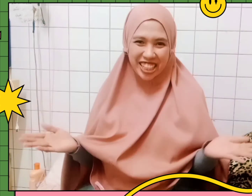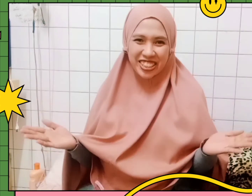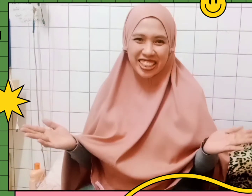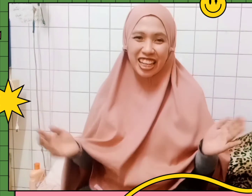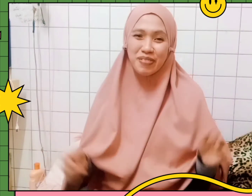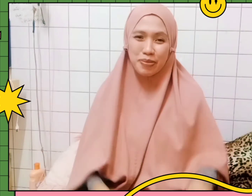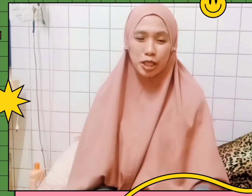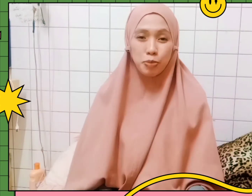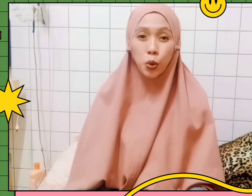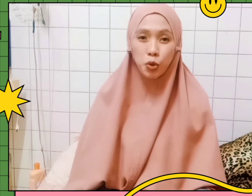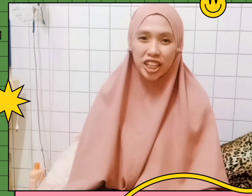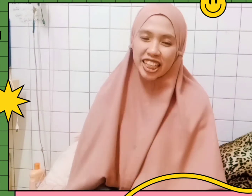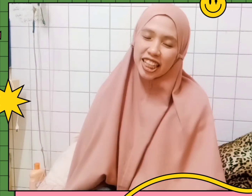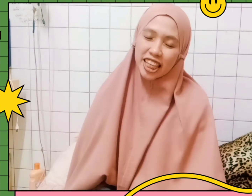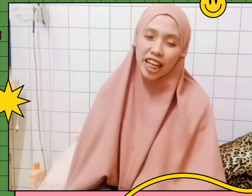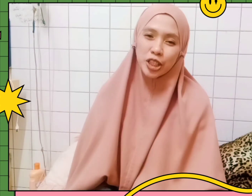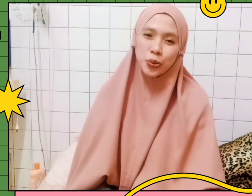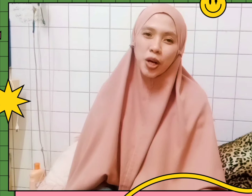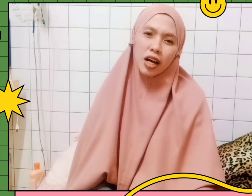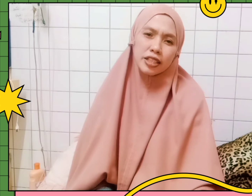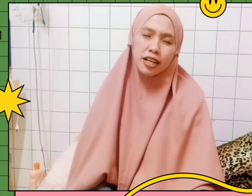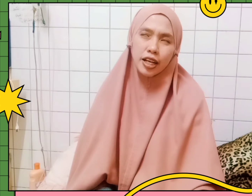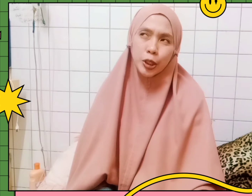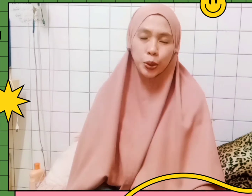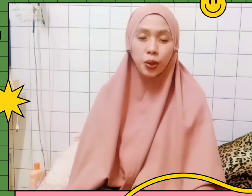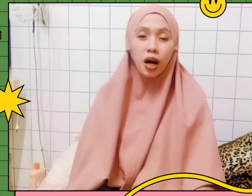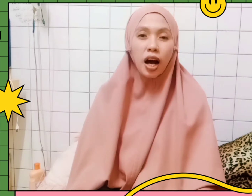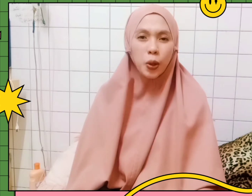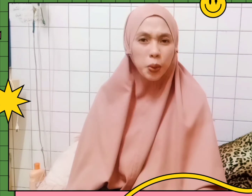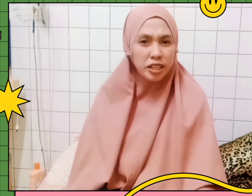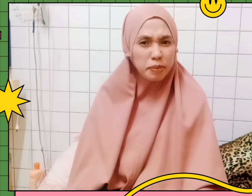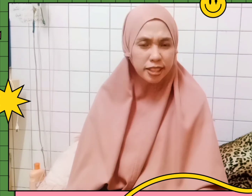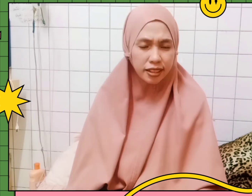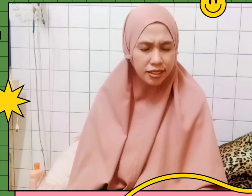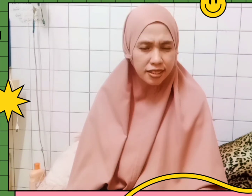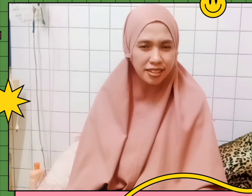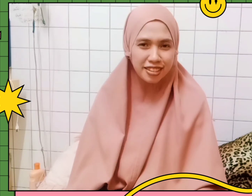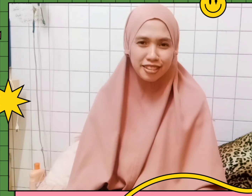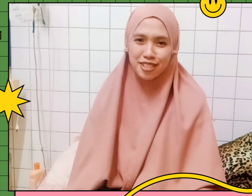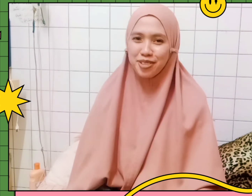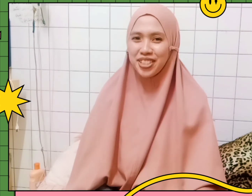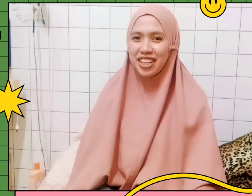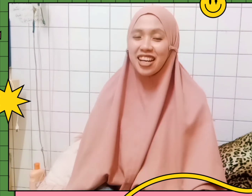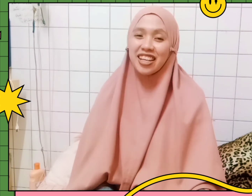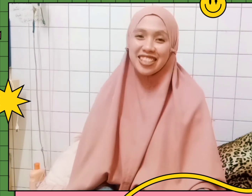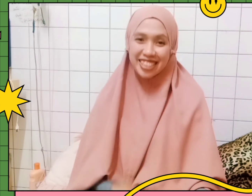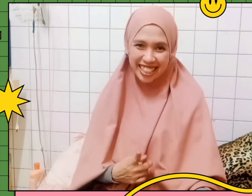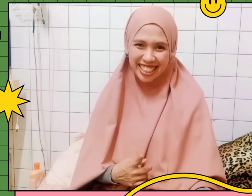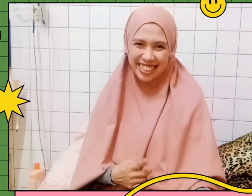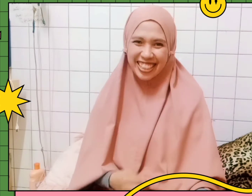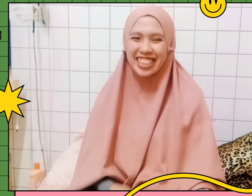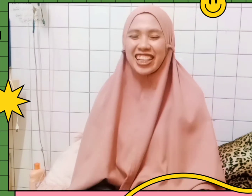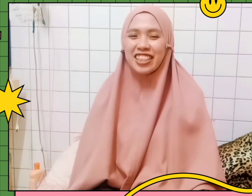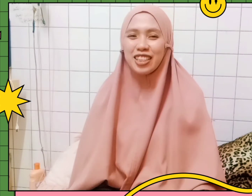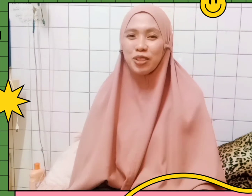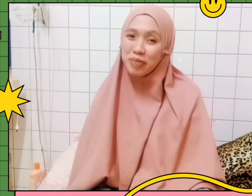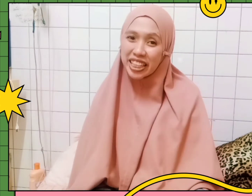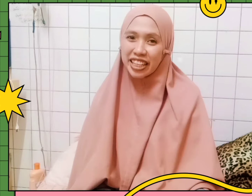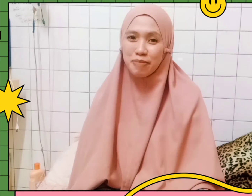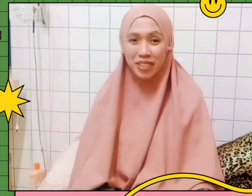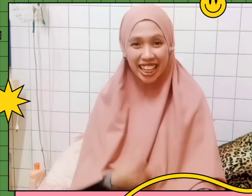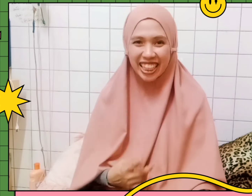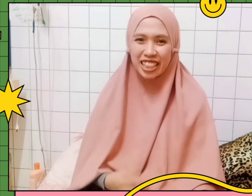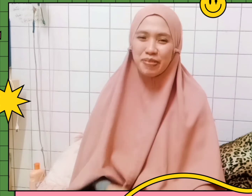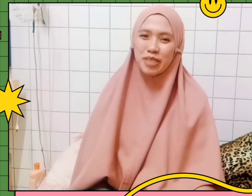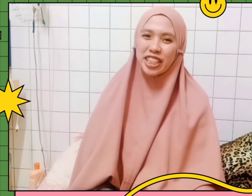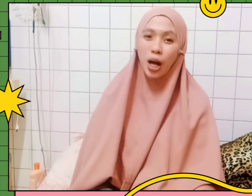teman-teman ya. Terus kalimat yang masih berhubungan dengan kata hanya juga ada itu. Aku hanya masak ini ini gitu ya. Jadi isyaratnya itu begini